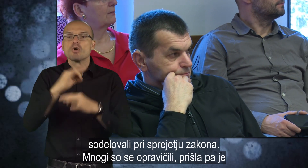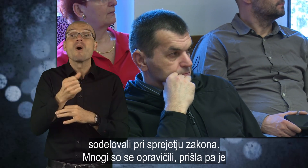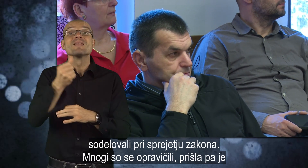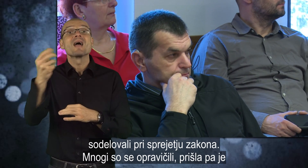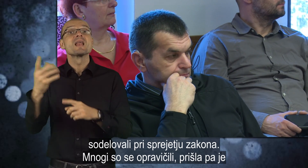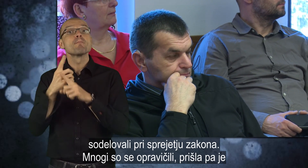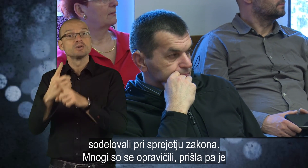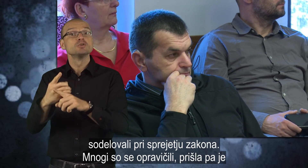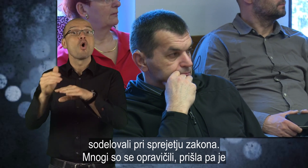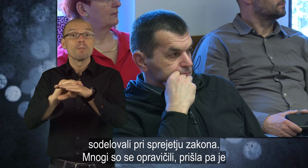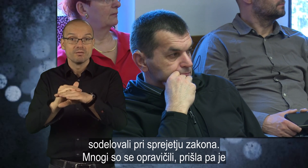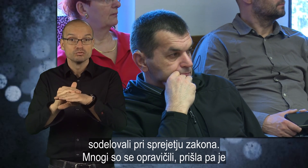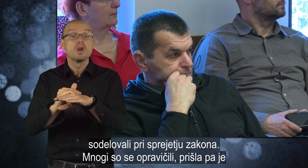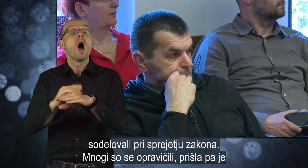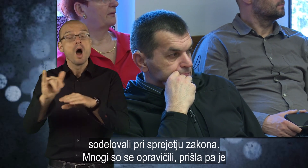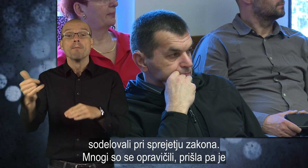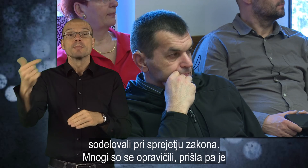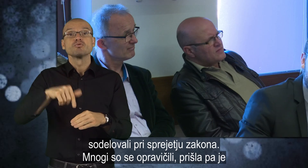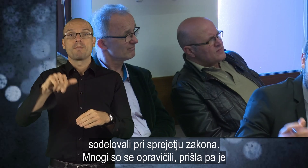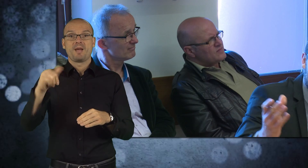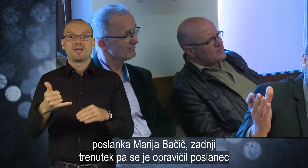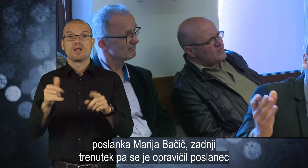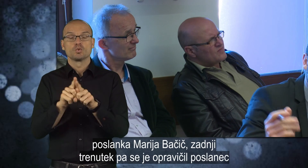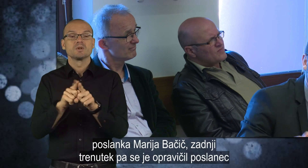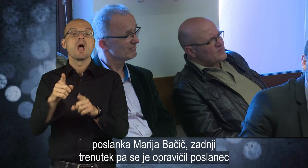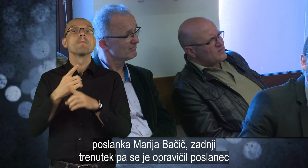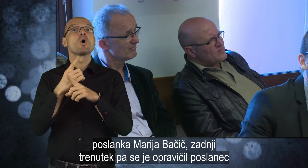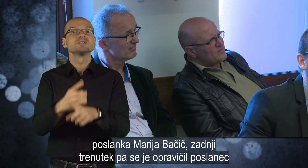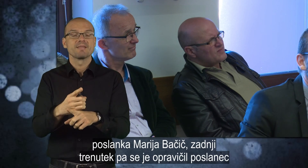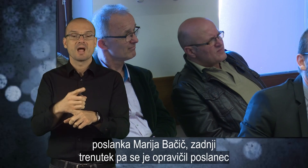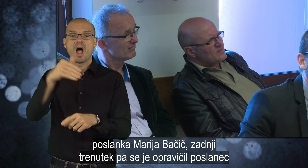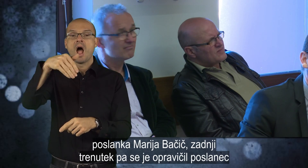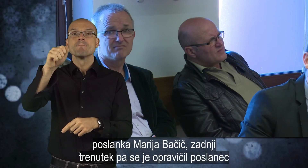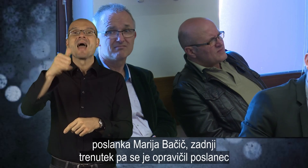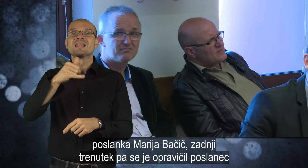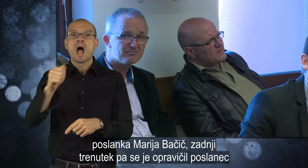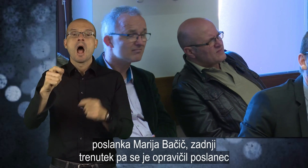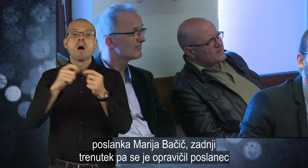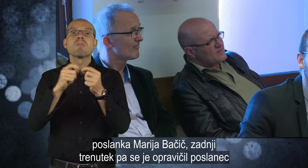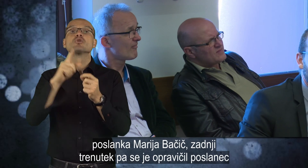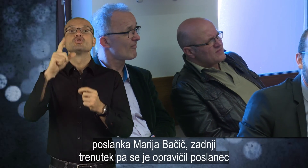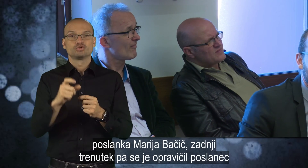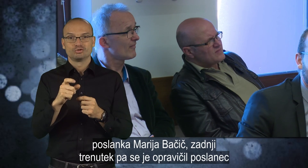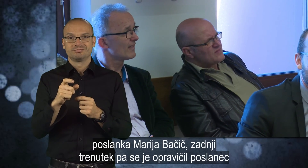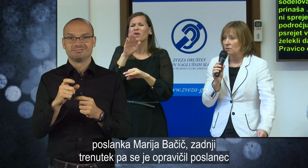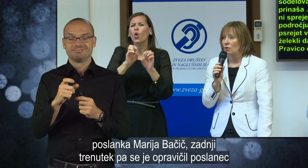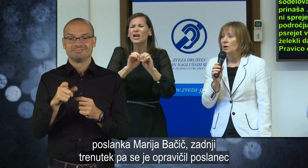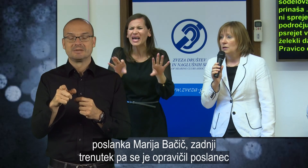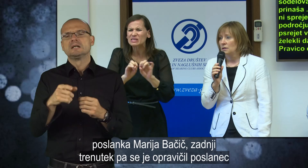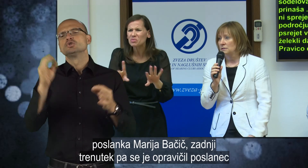Mnogi so se opravičili, prišla pa je poslanka Marija Bačič, zadnji trenutek pa se je opravičil poslanec